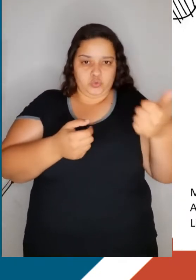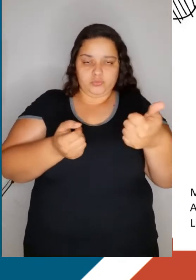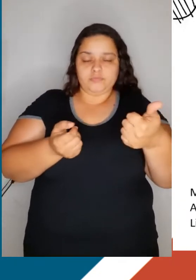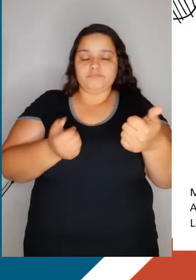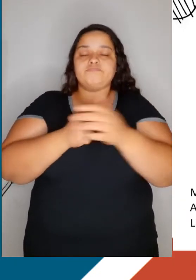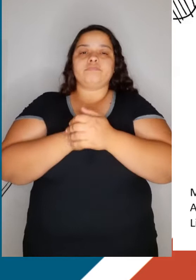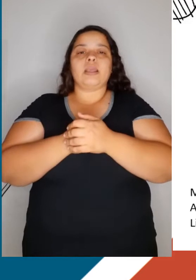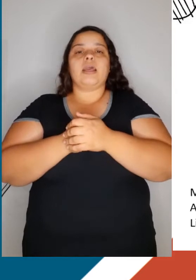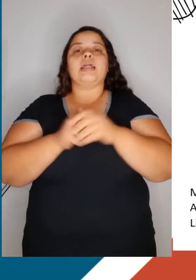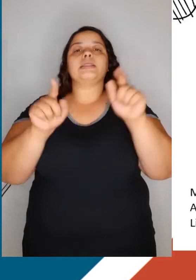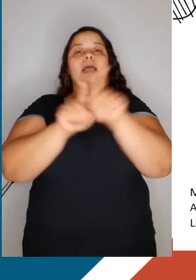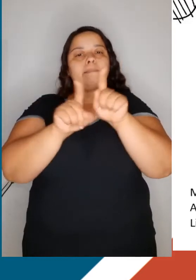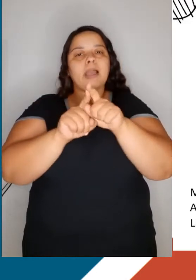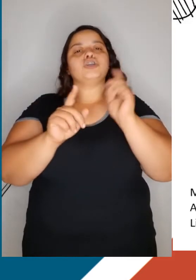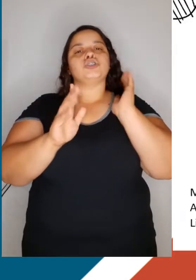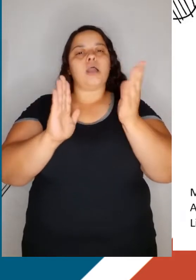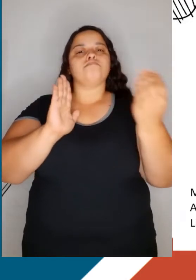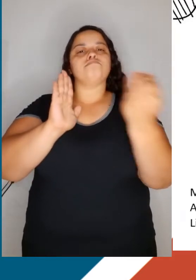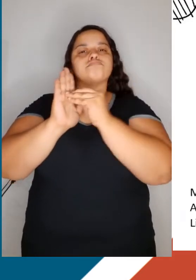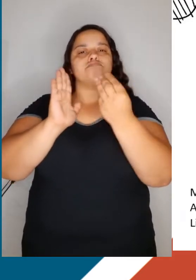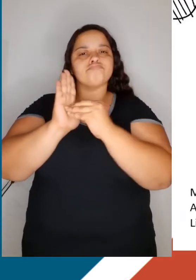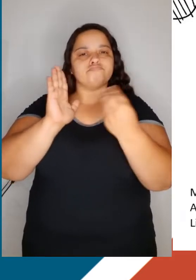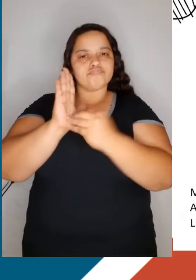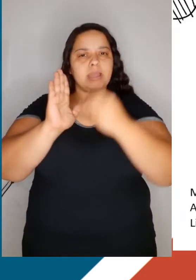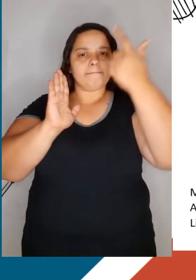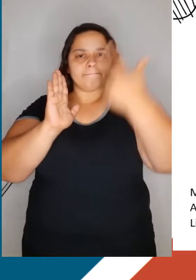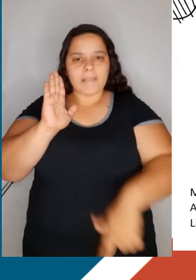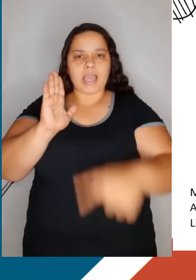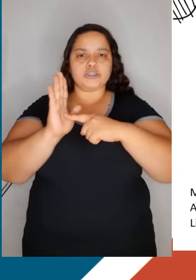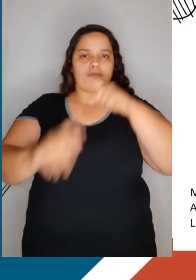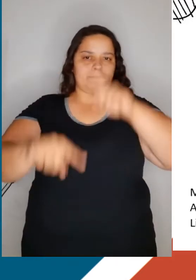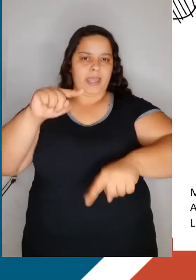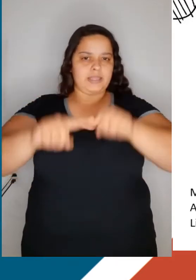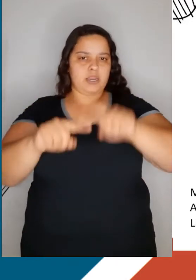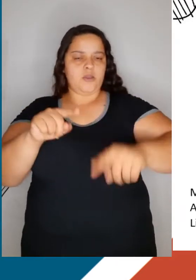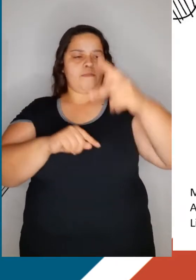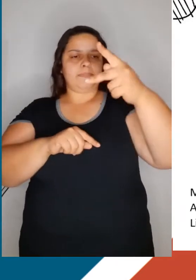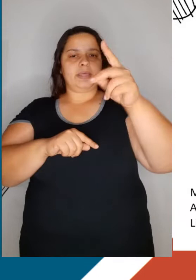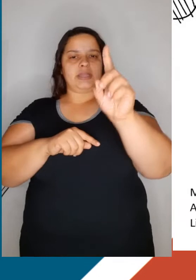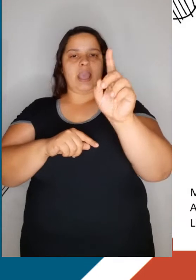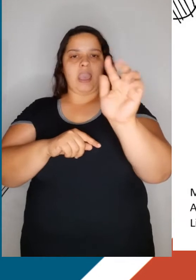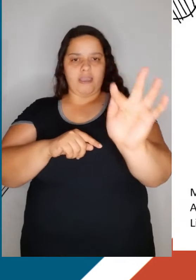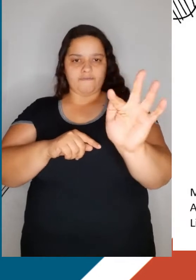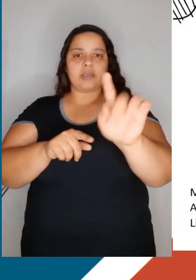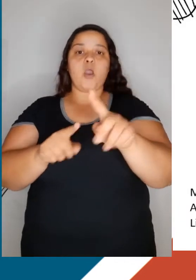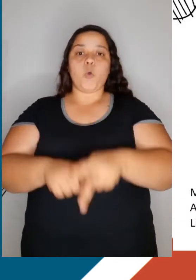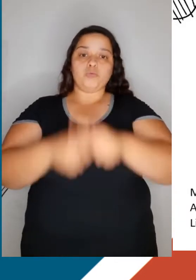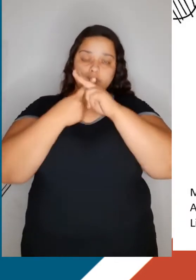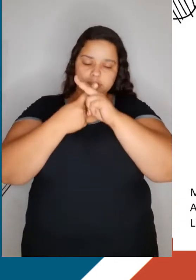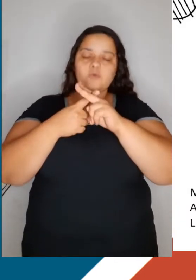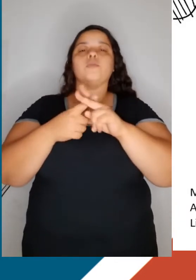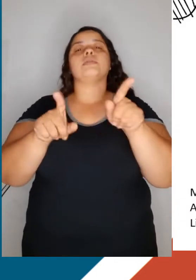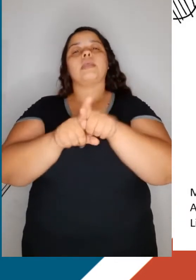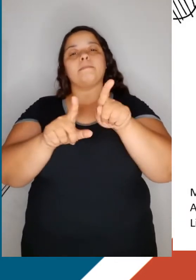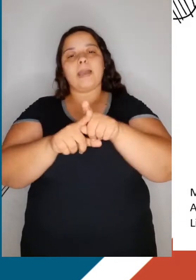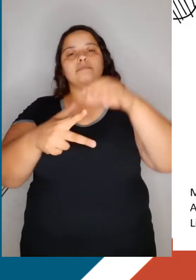Inclusive, uma das atualizações que fizemos foi acrescentar no material em PDF a correção e o gabarito